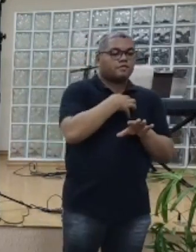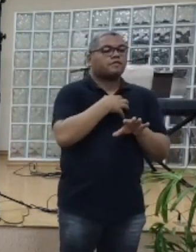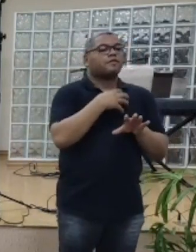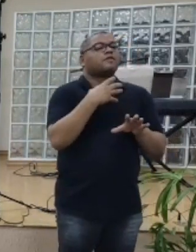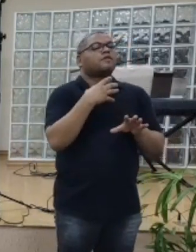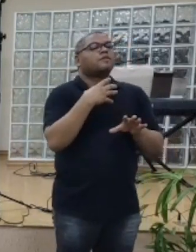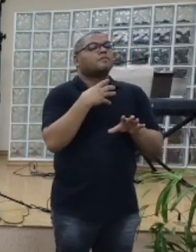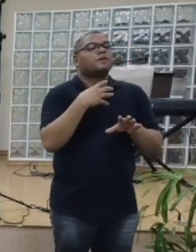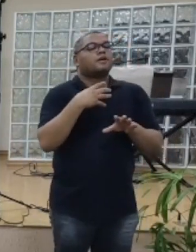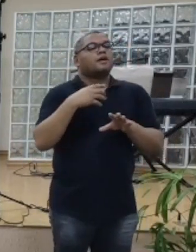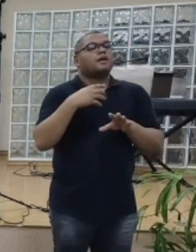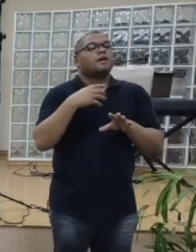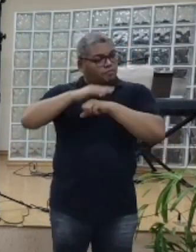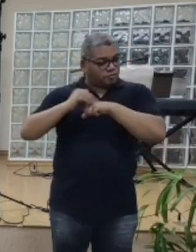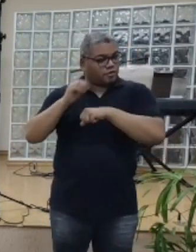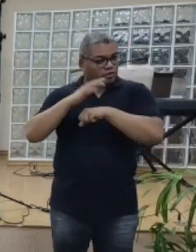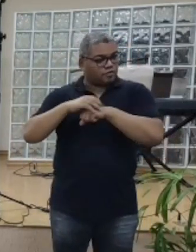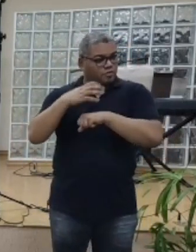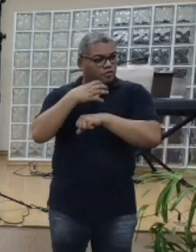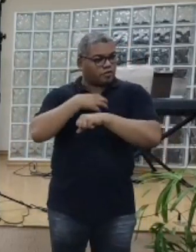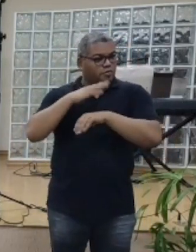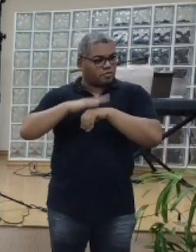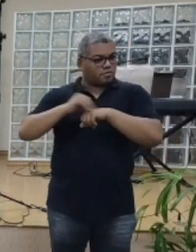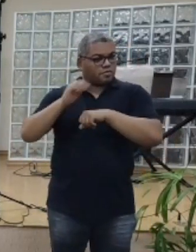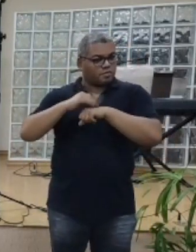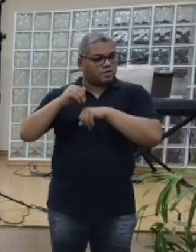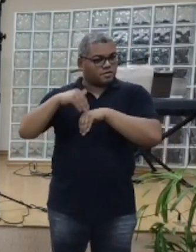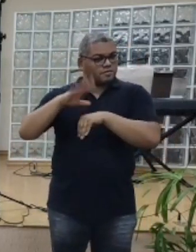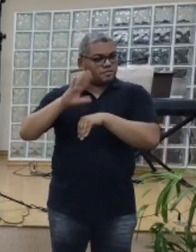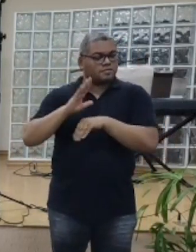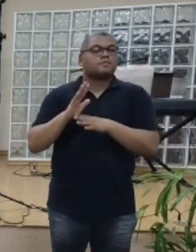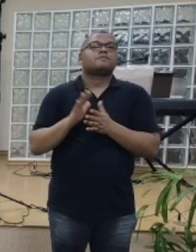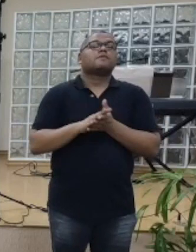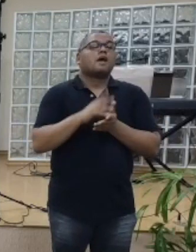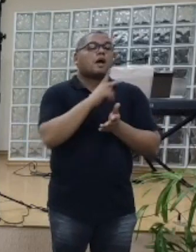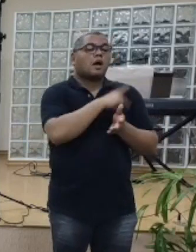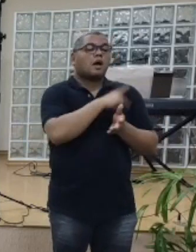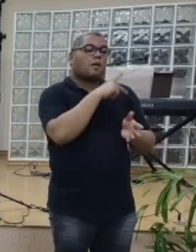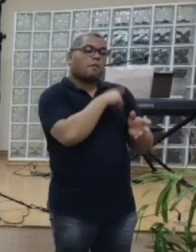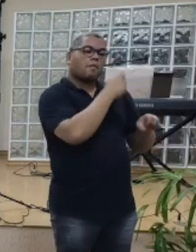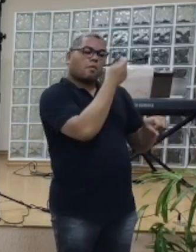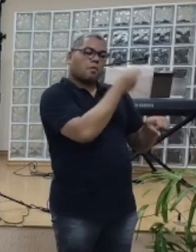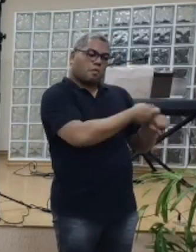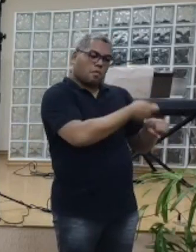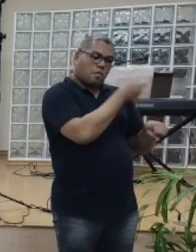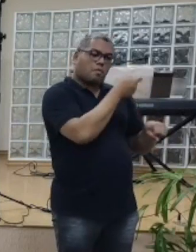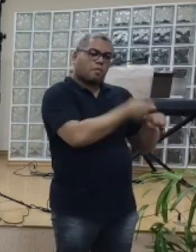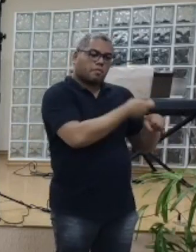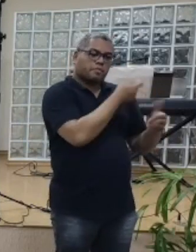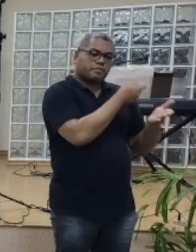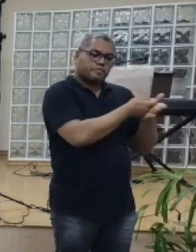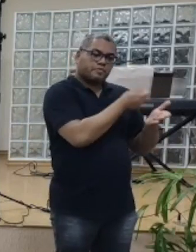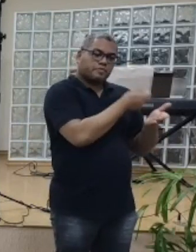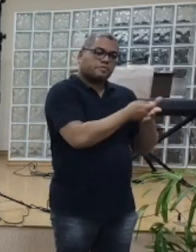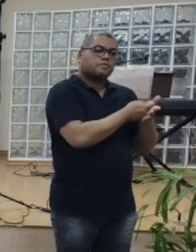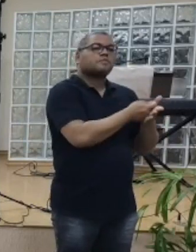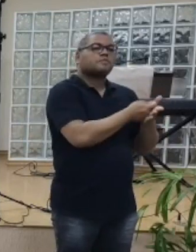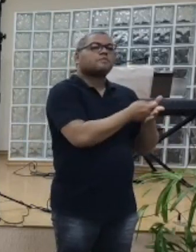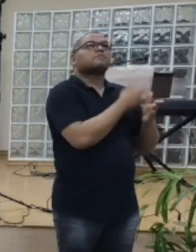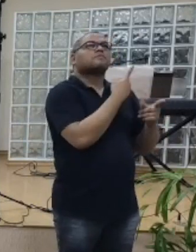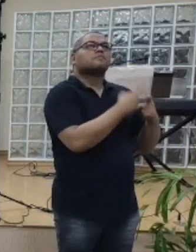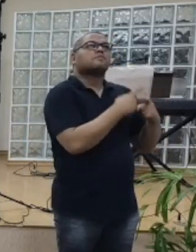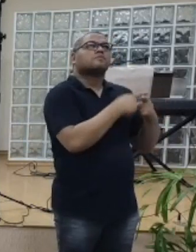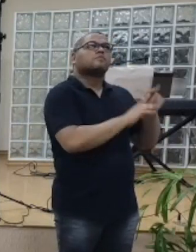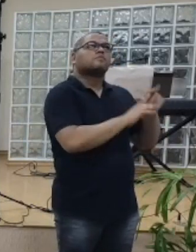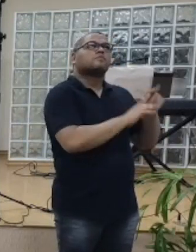difíceis de serem entendidas. E Paulo foi duro na carta, e talvez sim ele tenha alguma preocupação daqueles